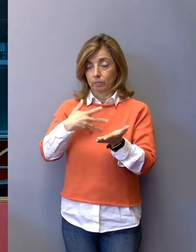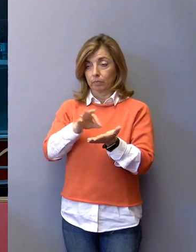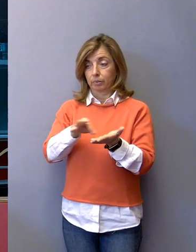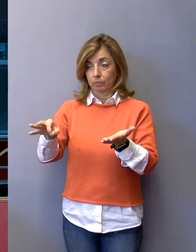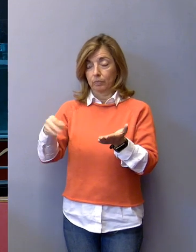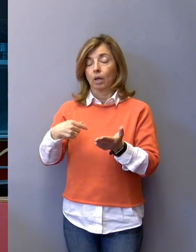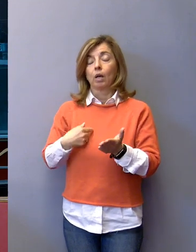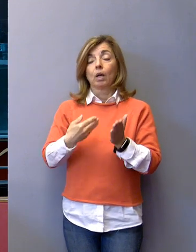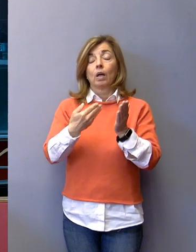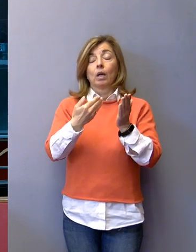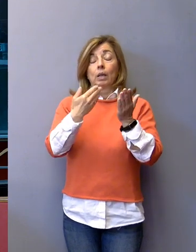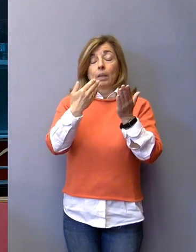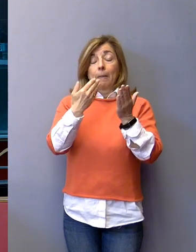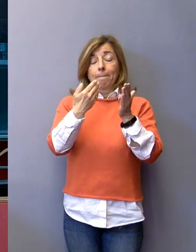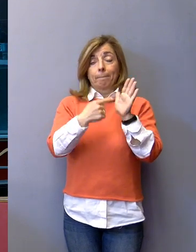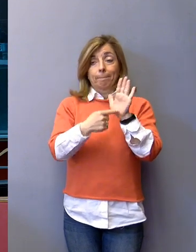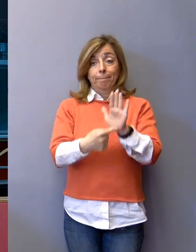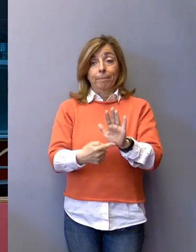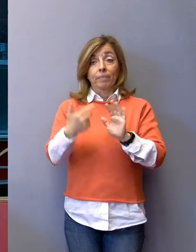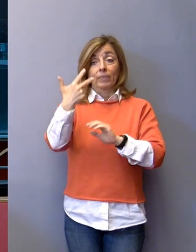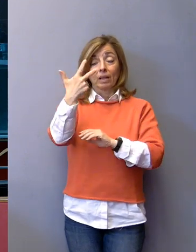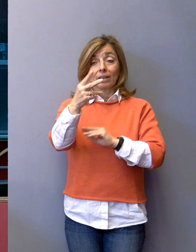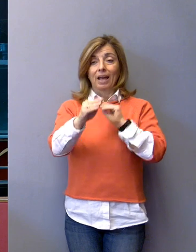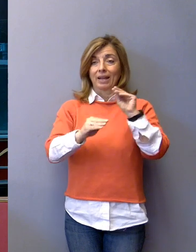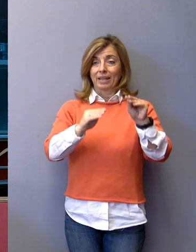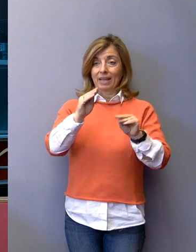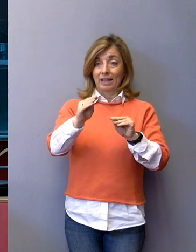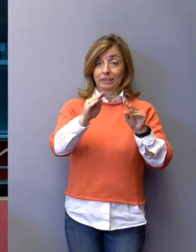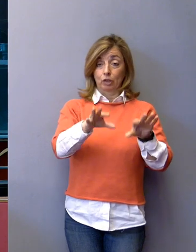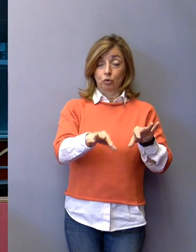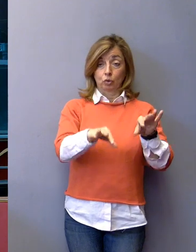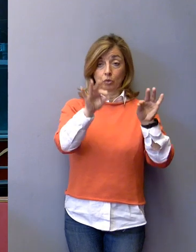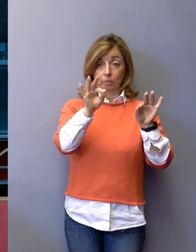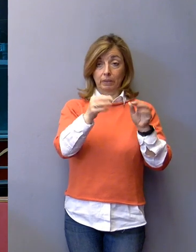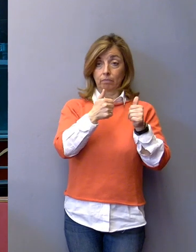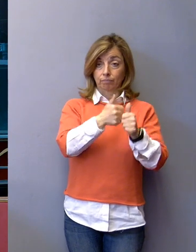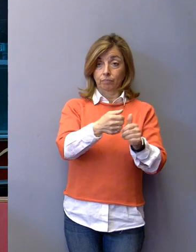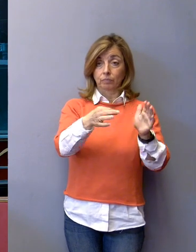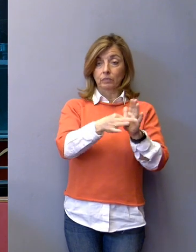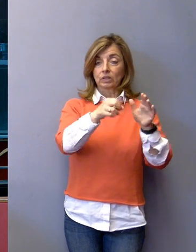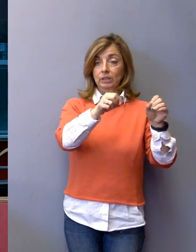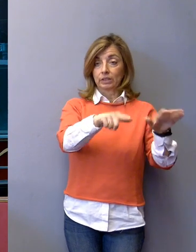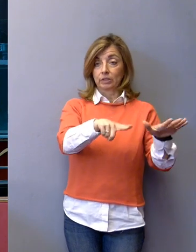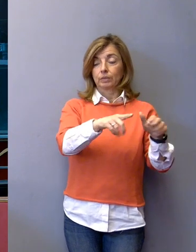tre richieste di sospensiva secondo l'articolo 17